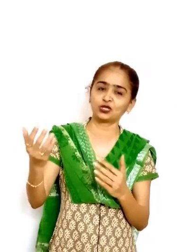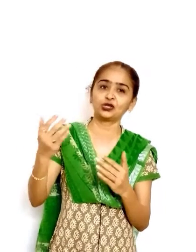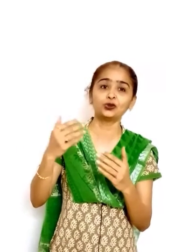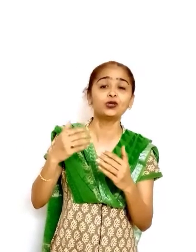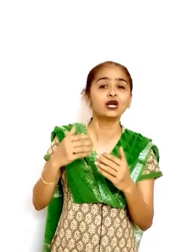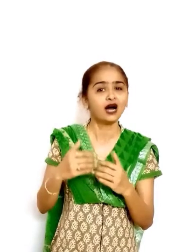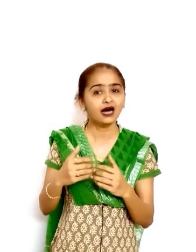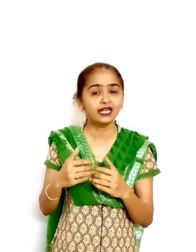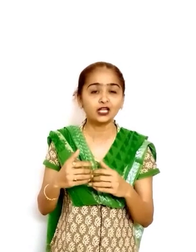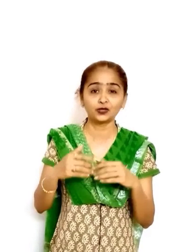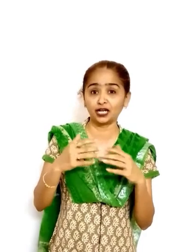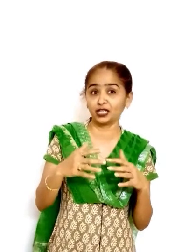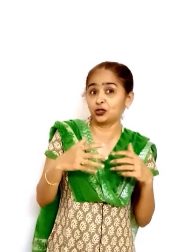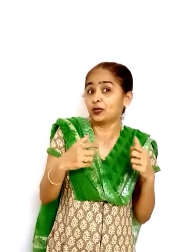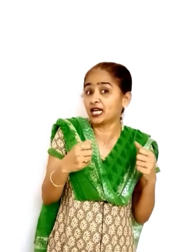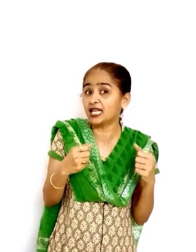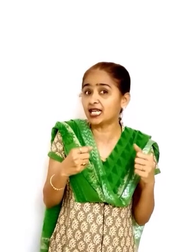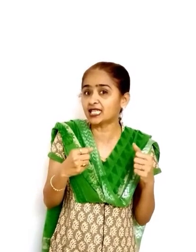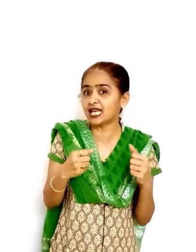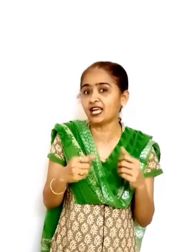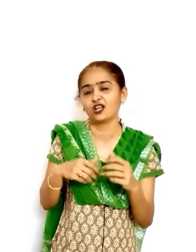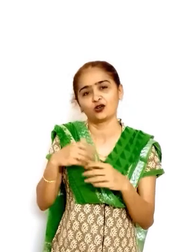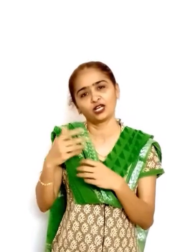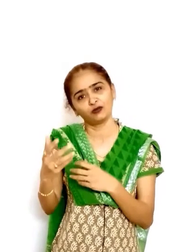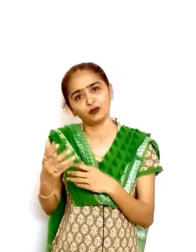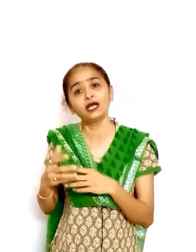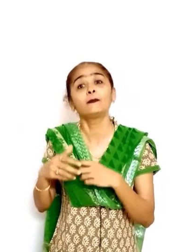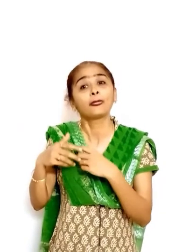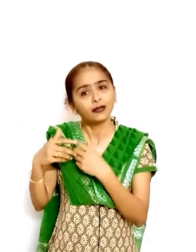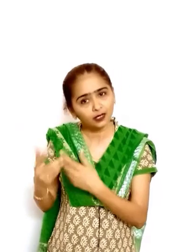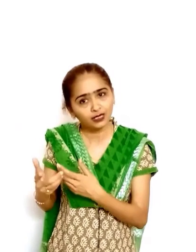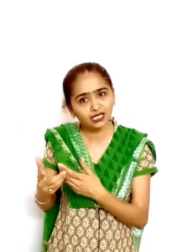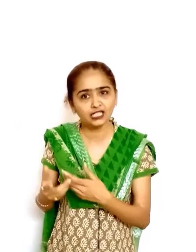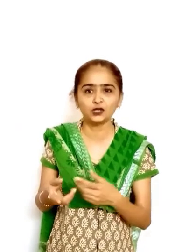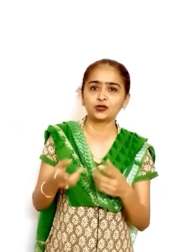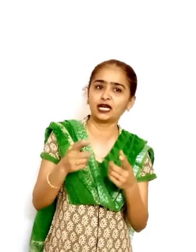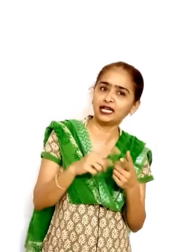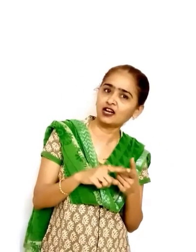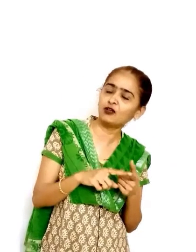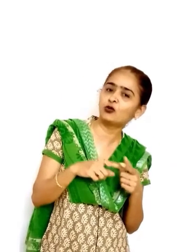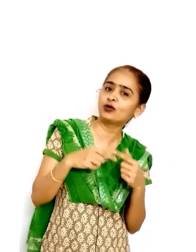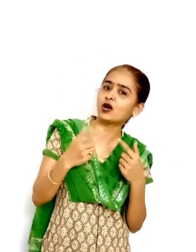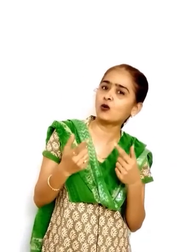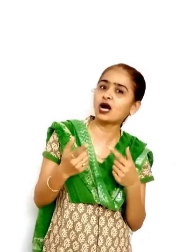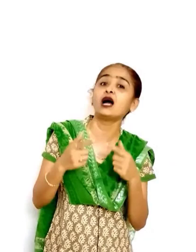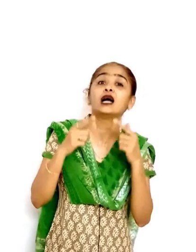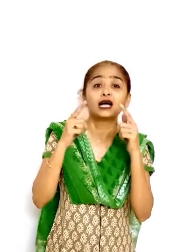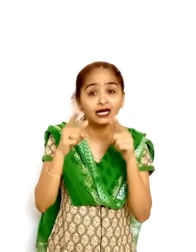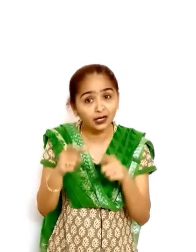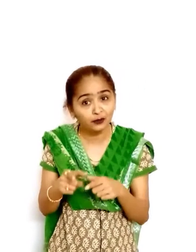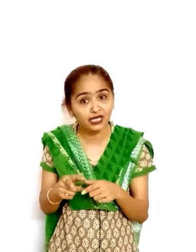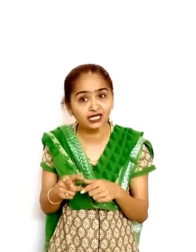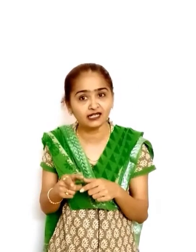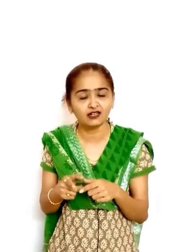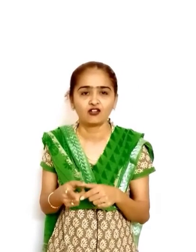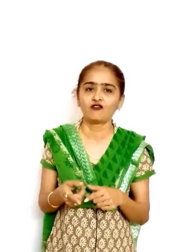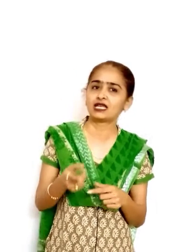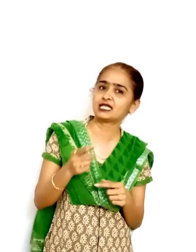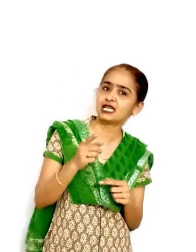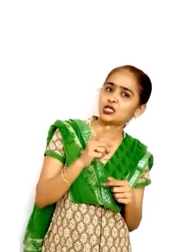ऋतु आ रही है। तो ठंडी ऋतु में ठंडी लगती है, गर्मी में गर्मी लगती है। तो ठंडी का विलोम क्या होगा, गर्मी। वैसे ही